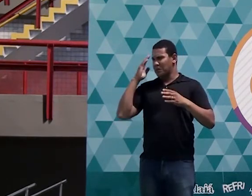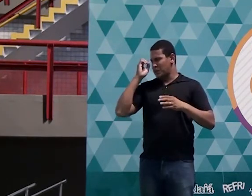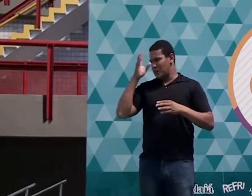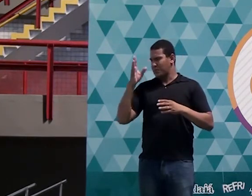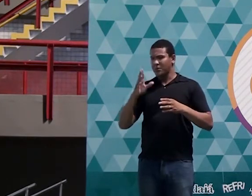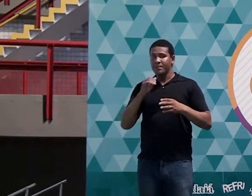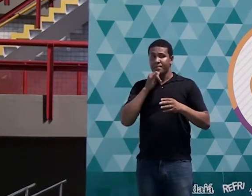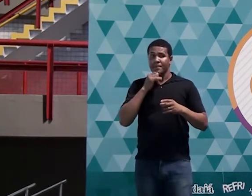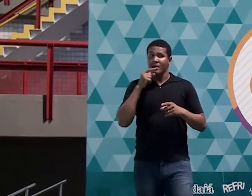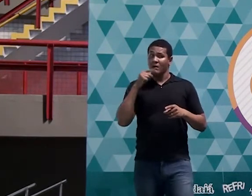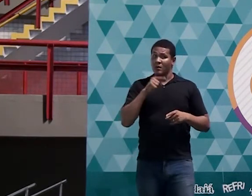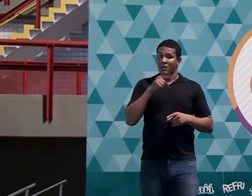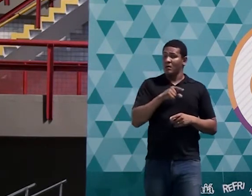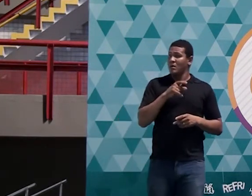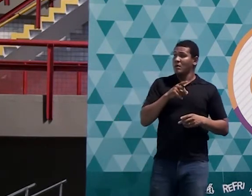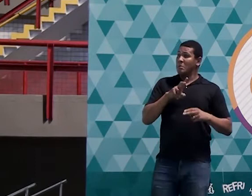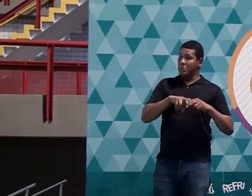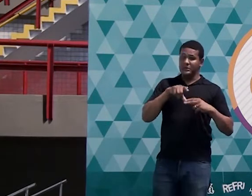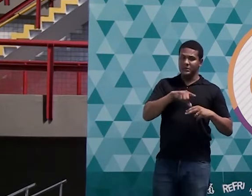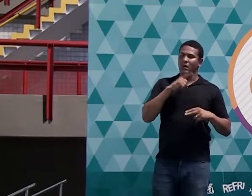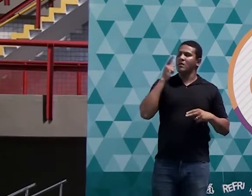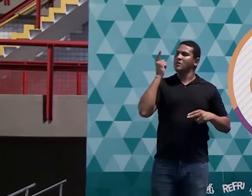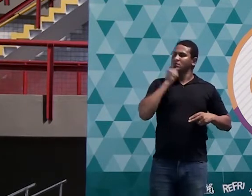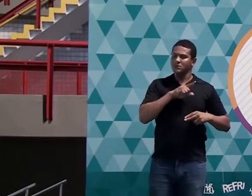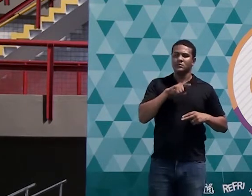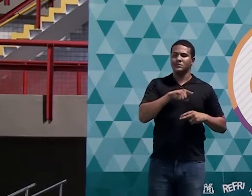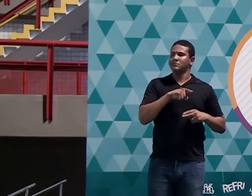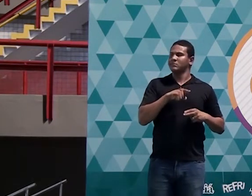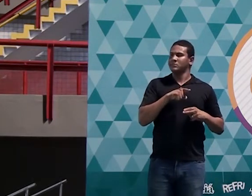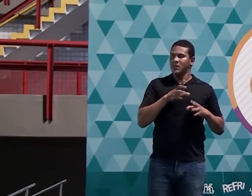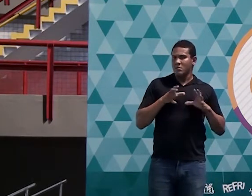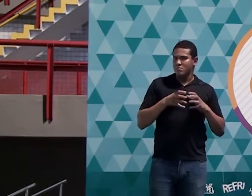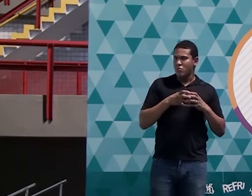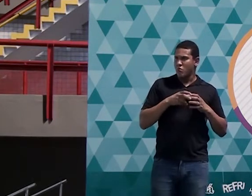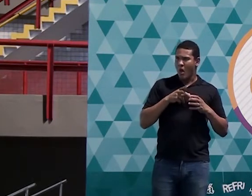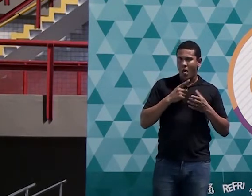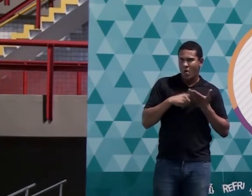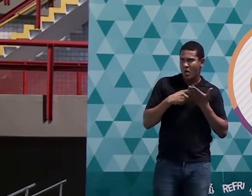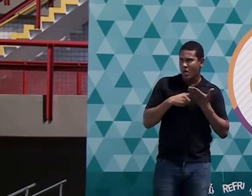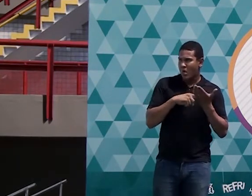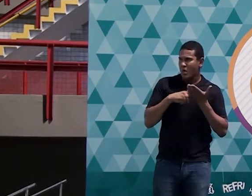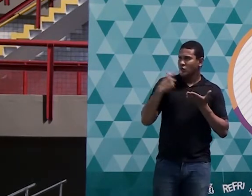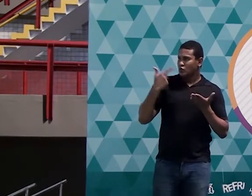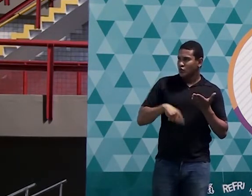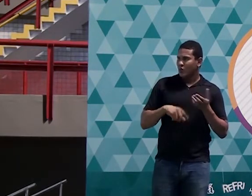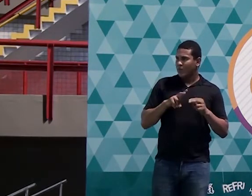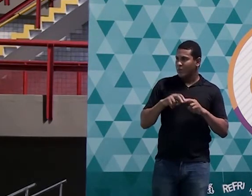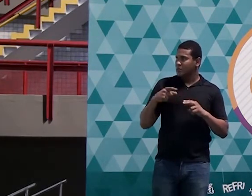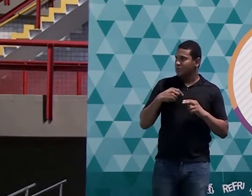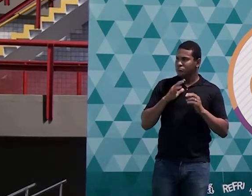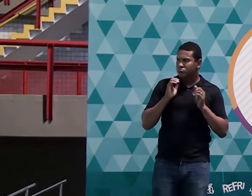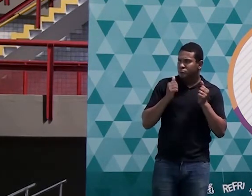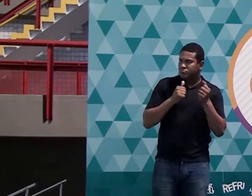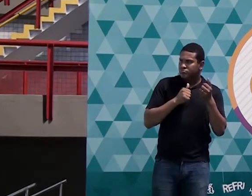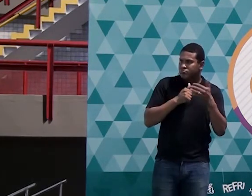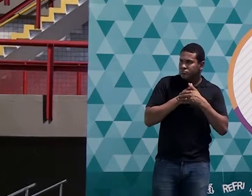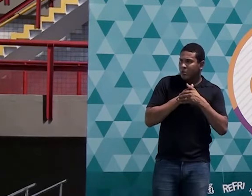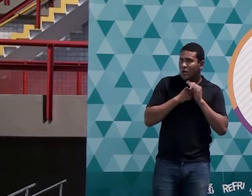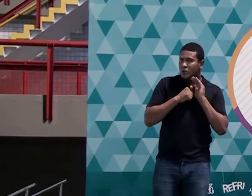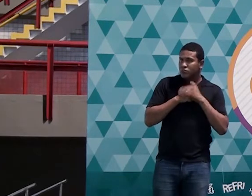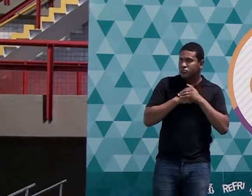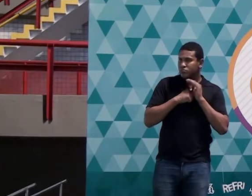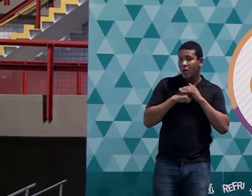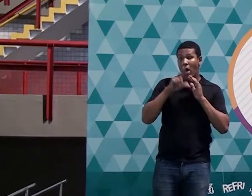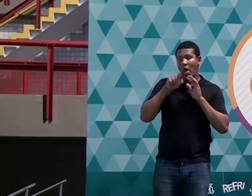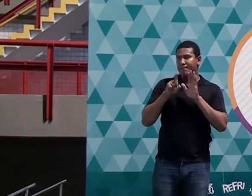mortos, para que não acontecesse o que já tinha acontecido uma vez, né? A igreja ia atrás deles de novo. Lembrando que tudo isso é